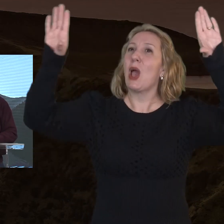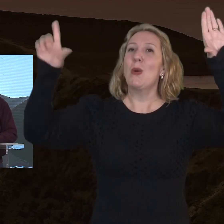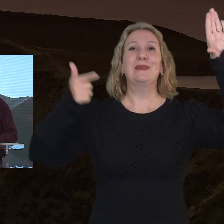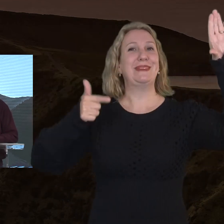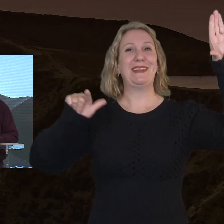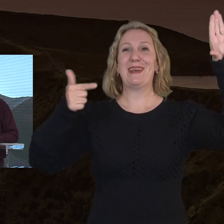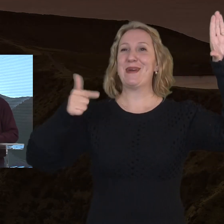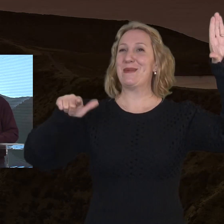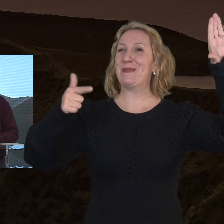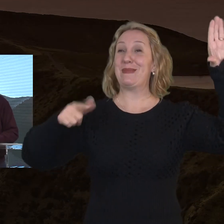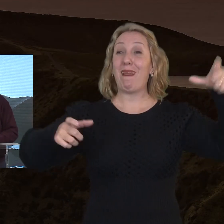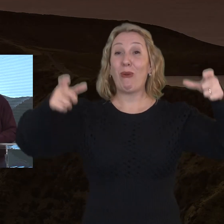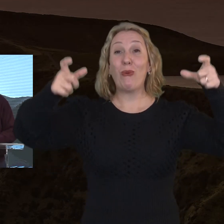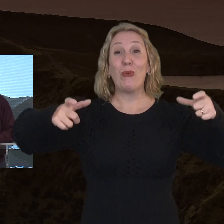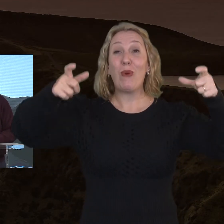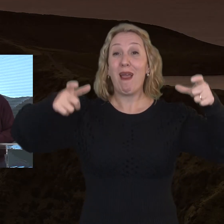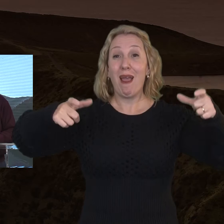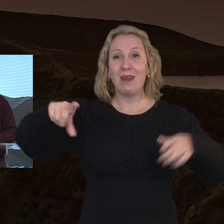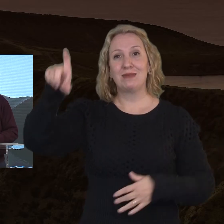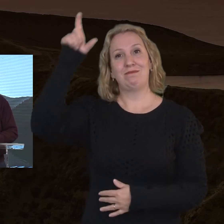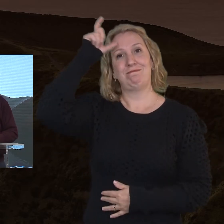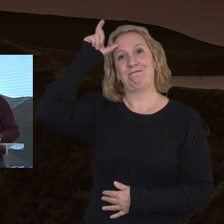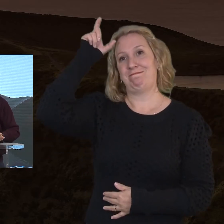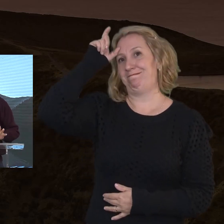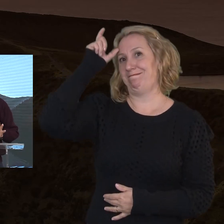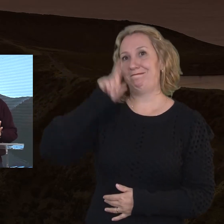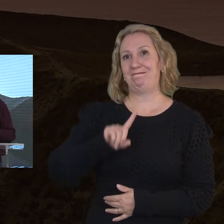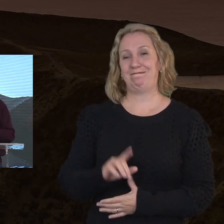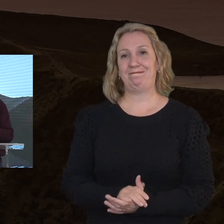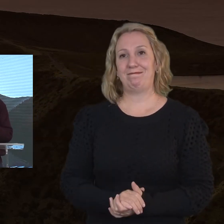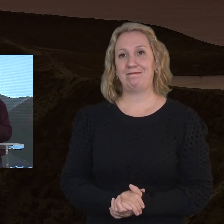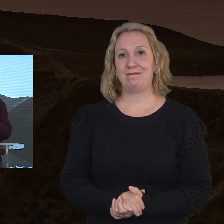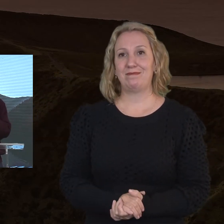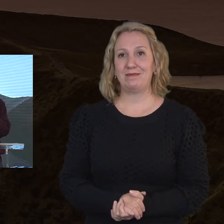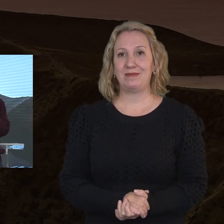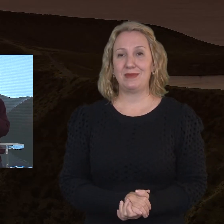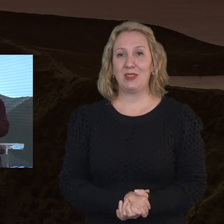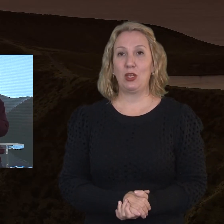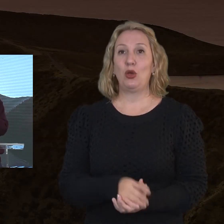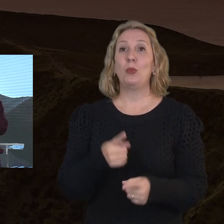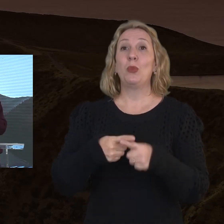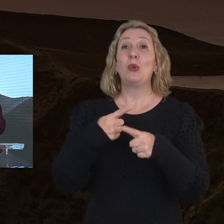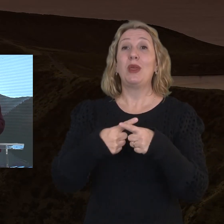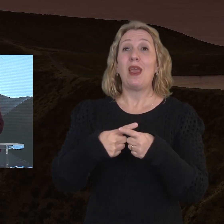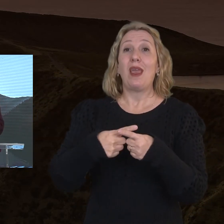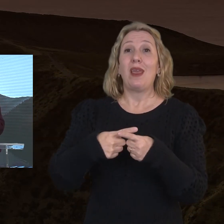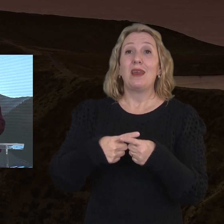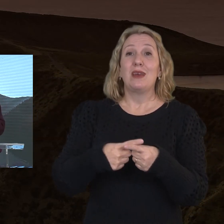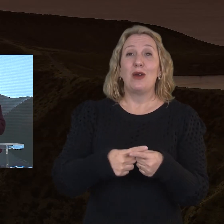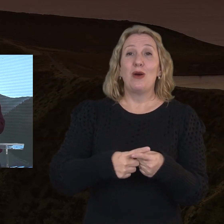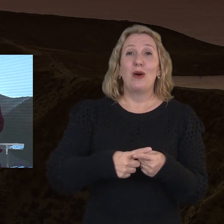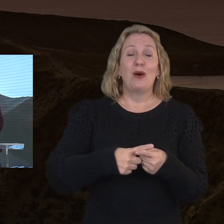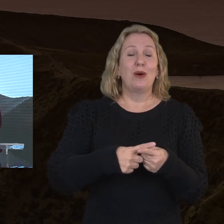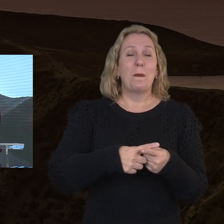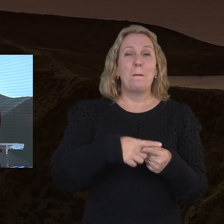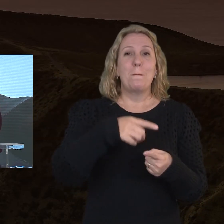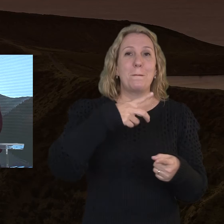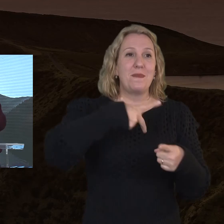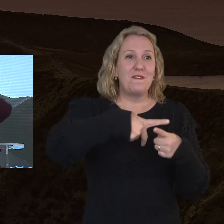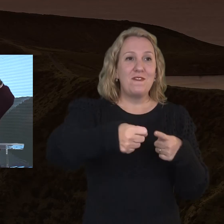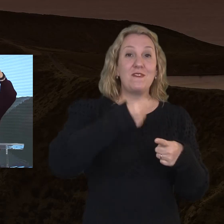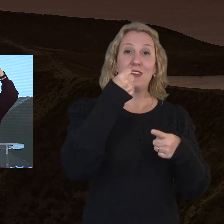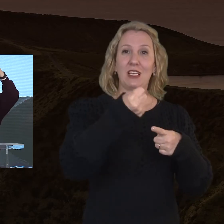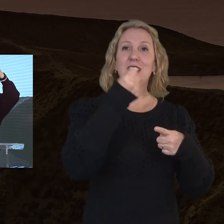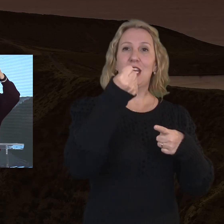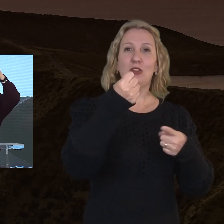é aqui neste momento logo que os vencedores são arrebatados e junto a miguel você usando para lutar contra